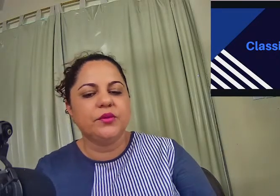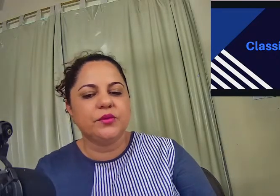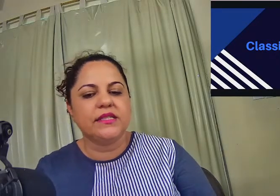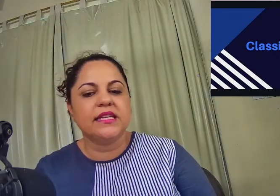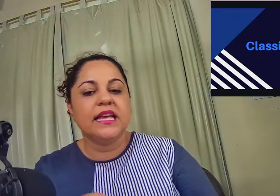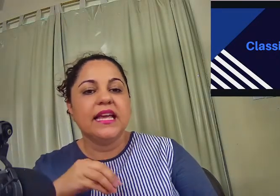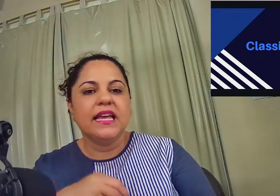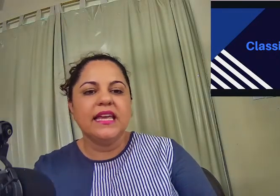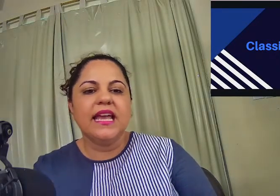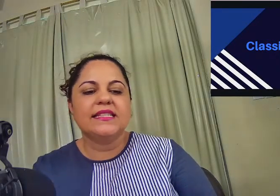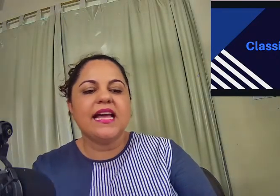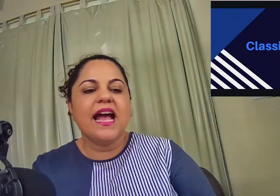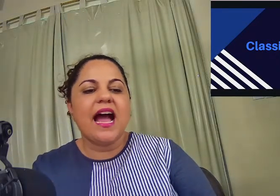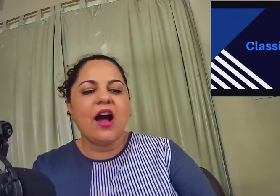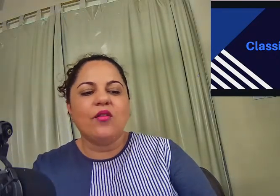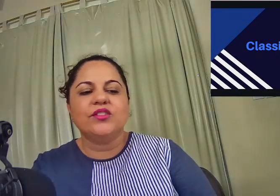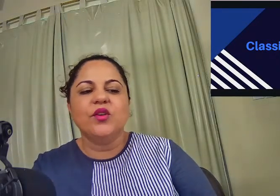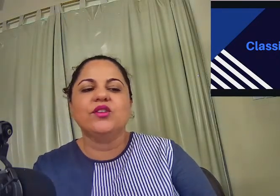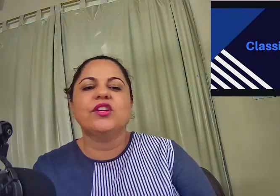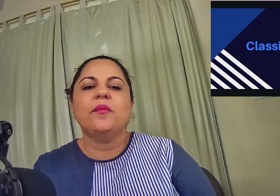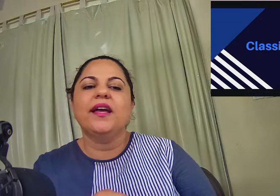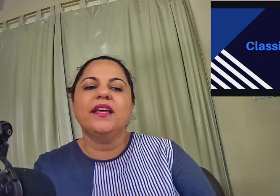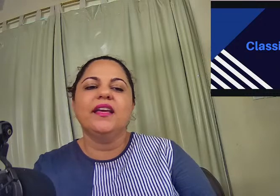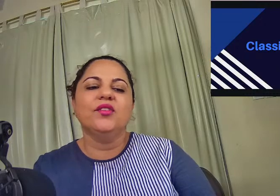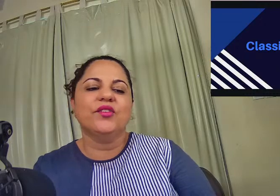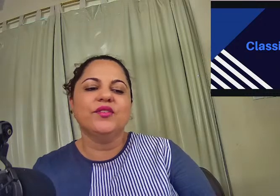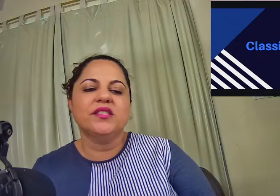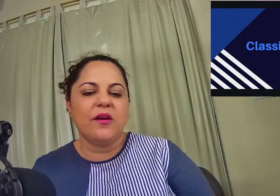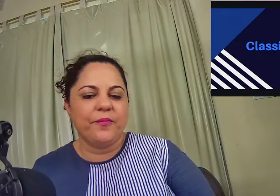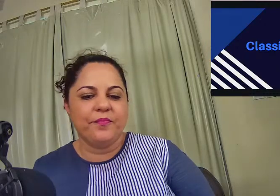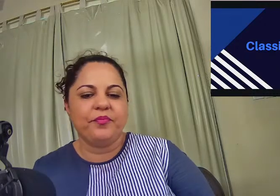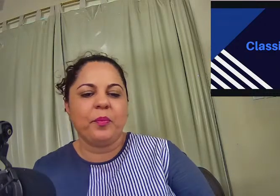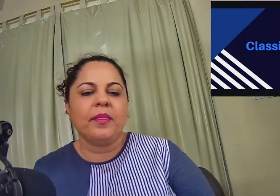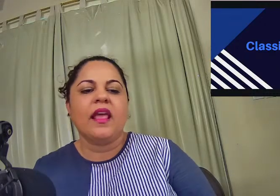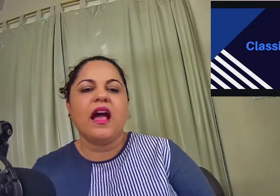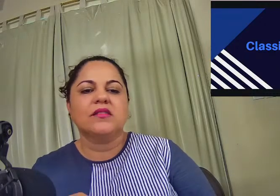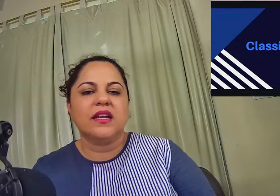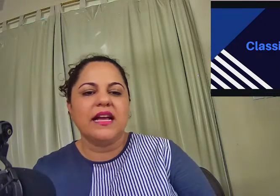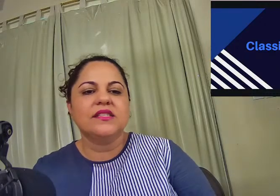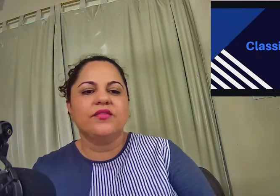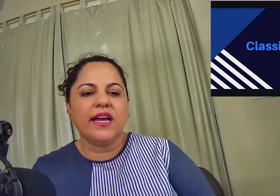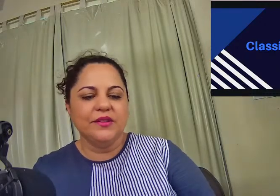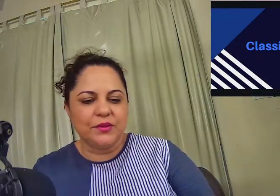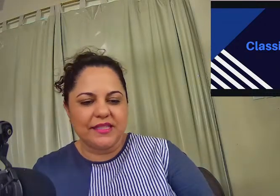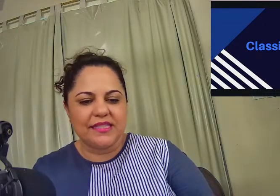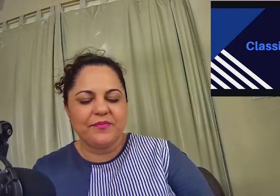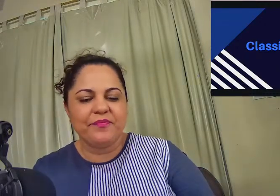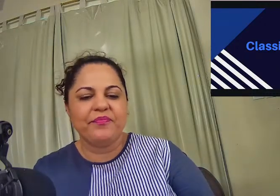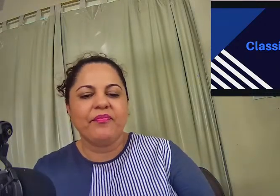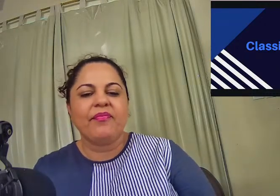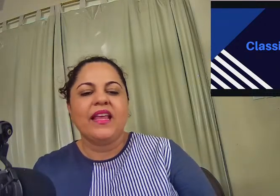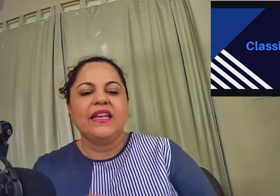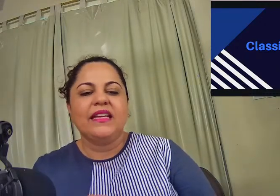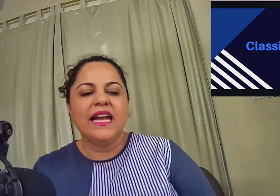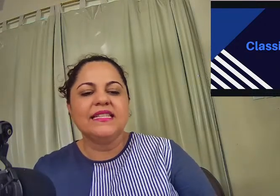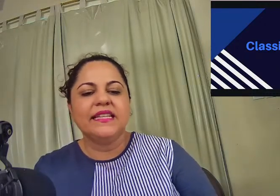classificadores. E essa aula de hoje é uma introdução aos classificadores. Nas línguas